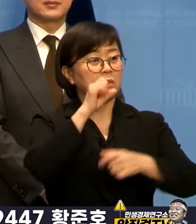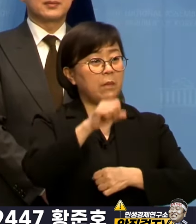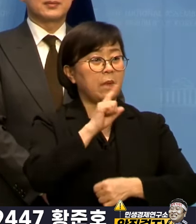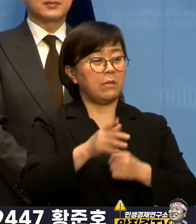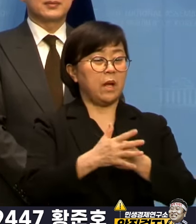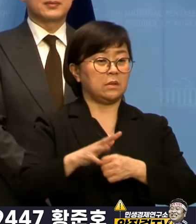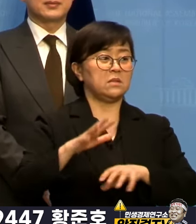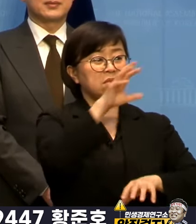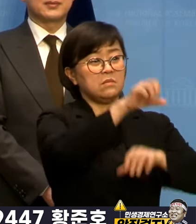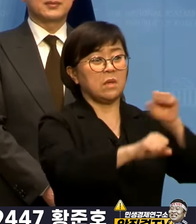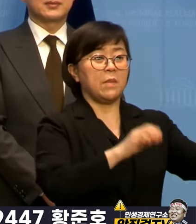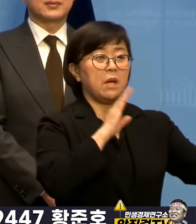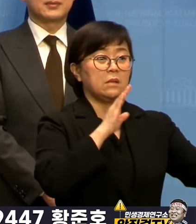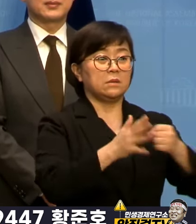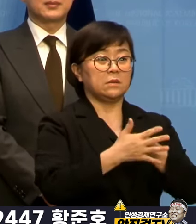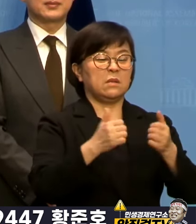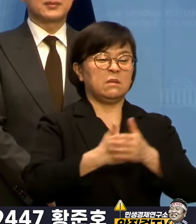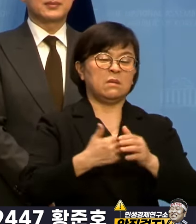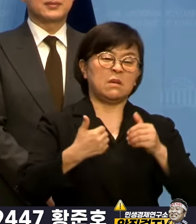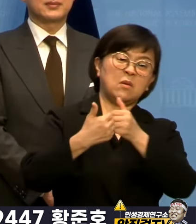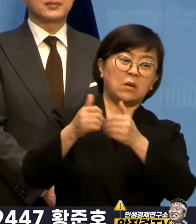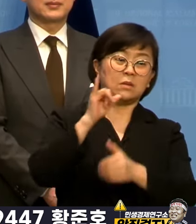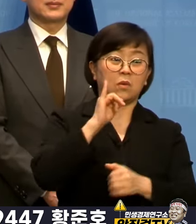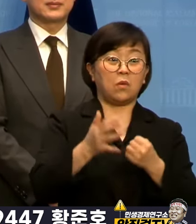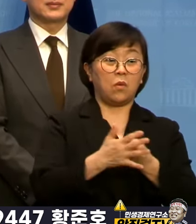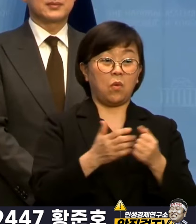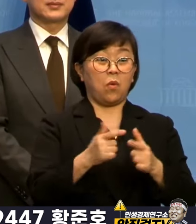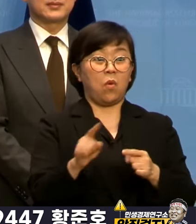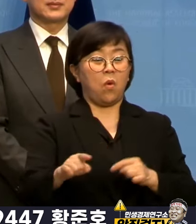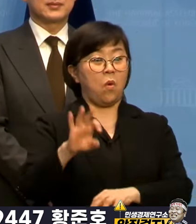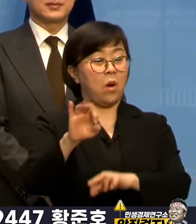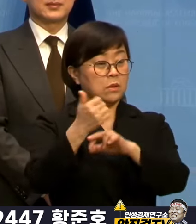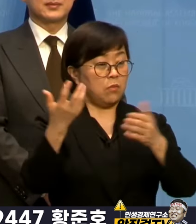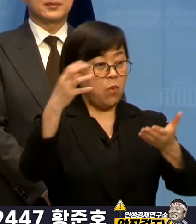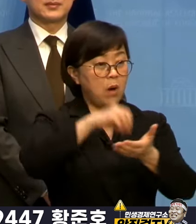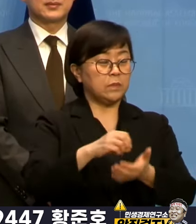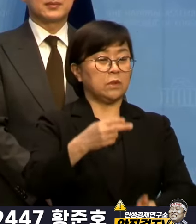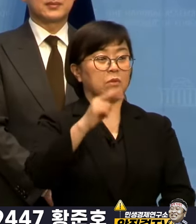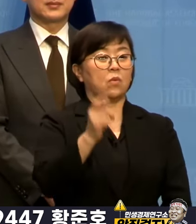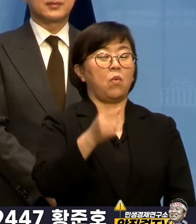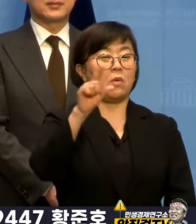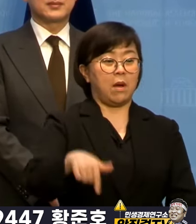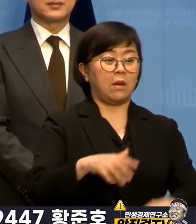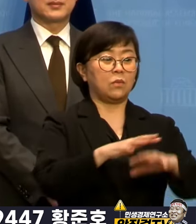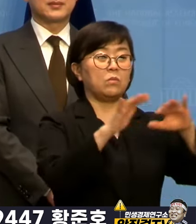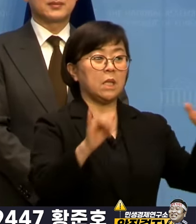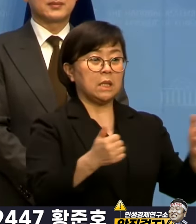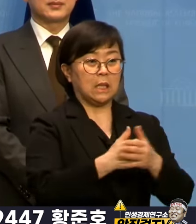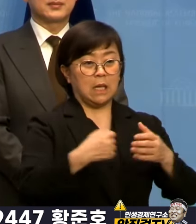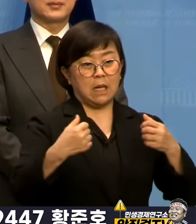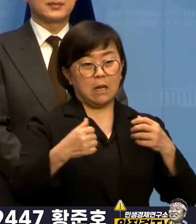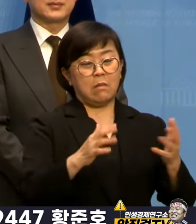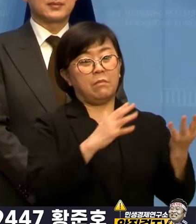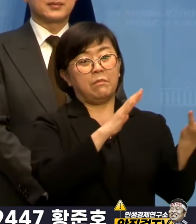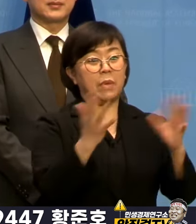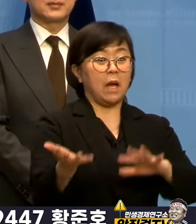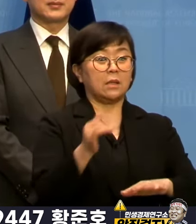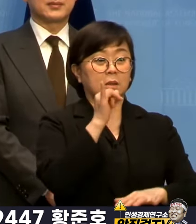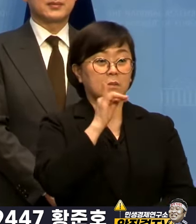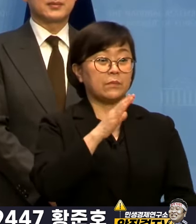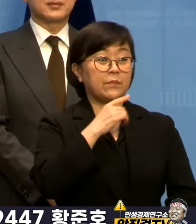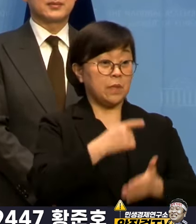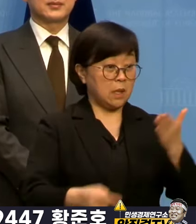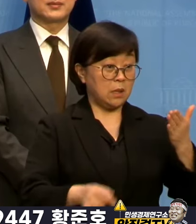일본의 침략이 있었고 수없이 많은 저항이 있었고 왕조를 포함하여 동학 농민들의 엄청난 학살 피해가